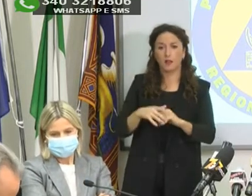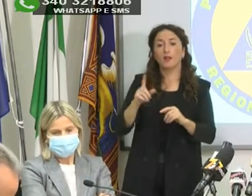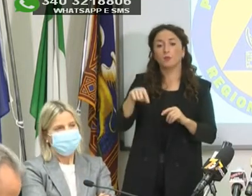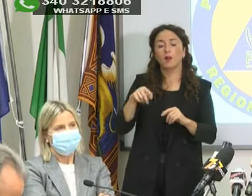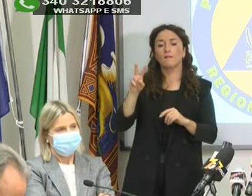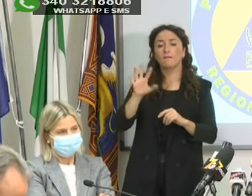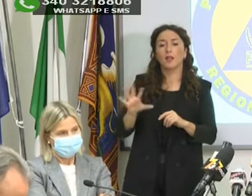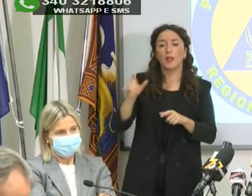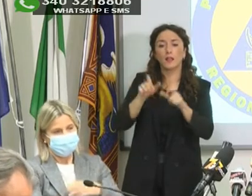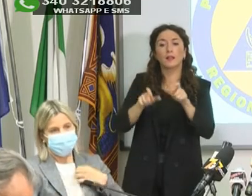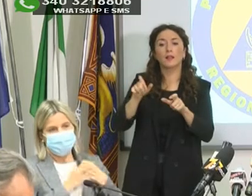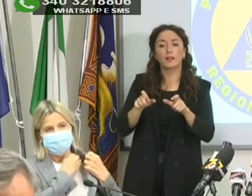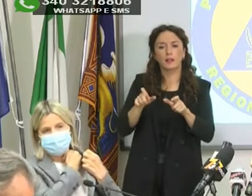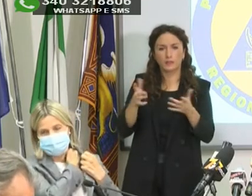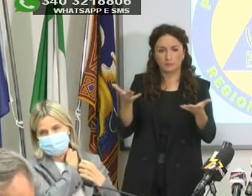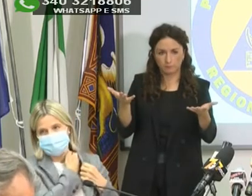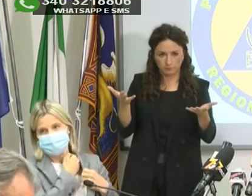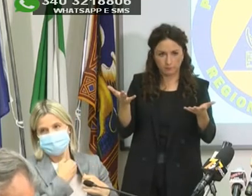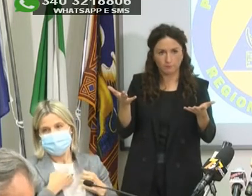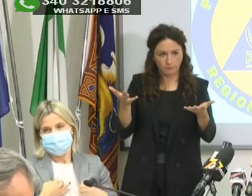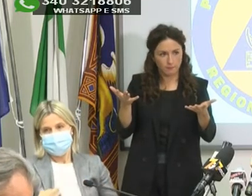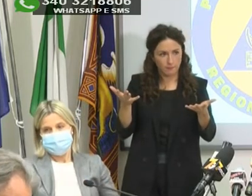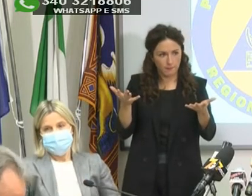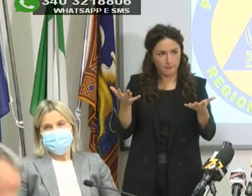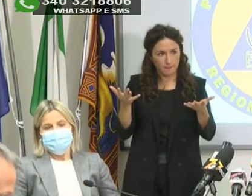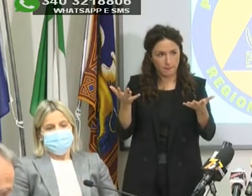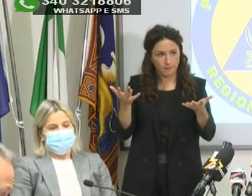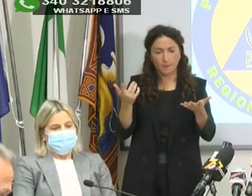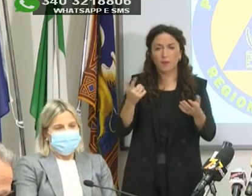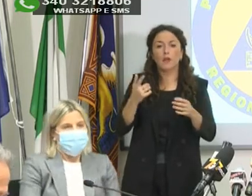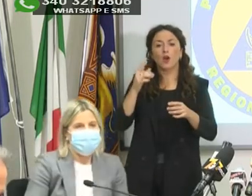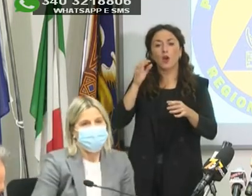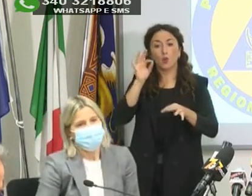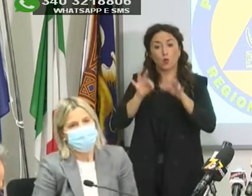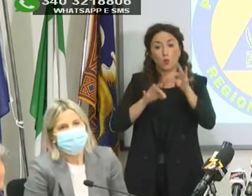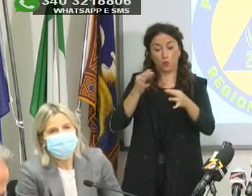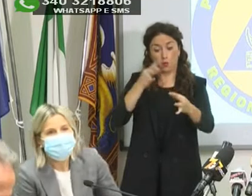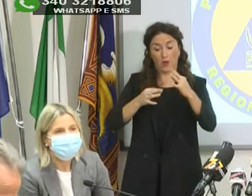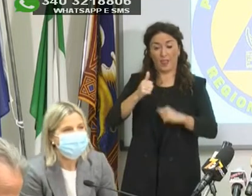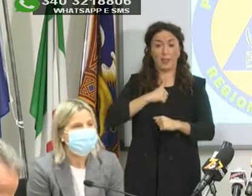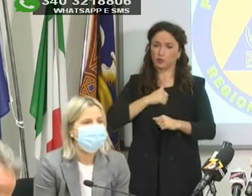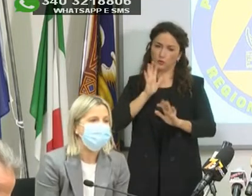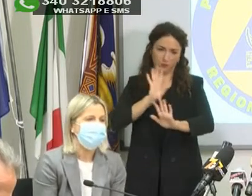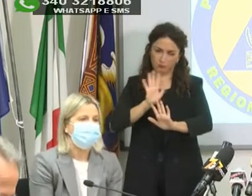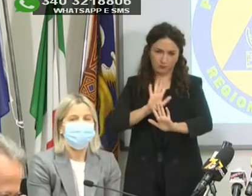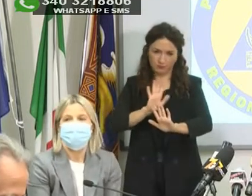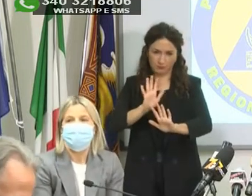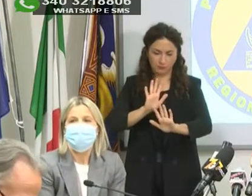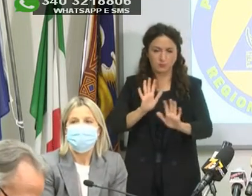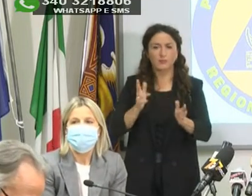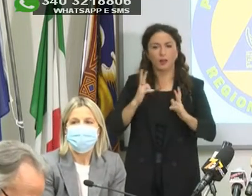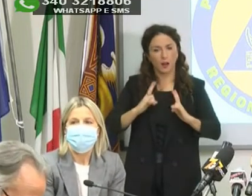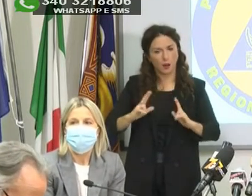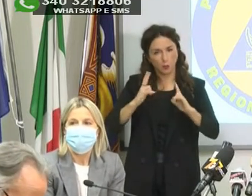veneti, cioè prendetevi, fate il Rambo, cucitevi le ferite da soli, non siamo a questi livelli. Siamo in una condizione di